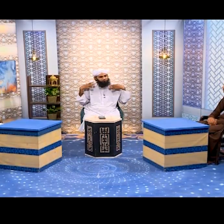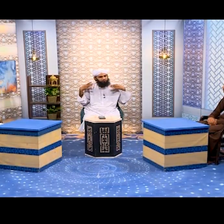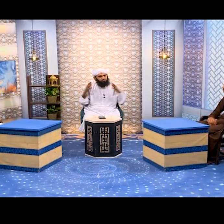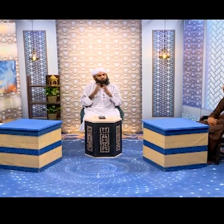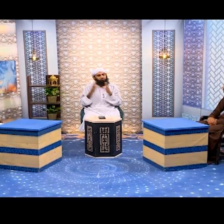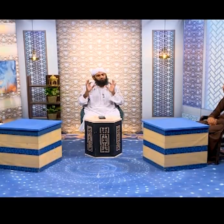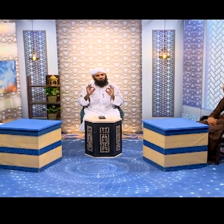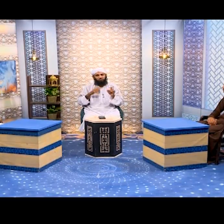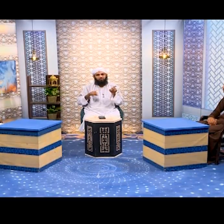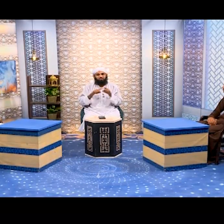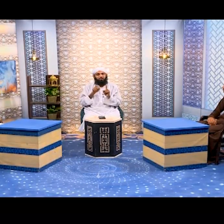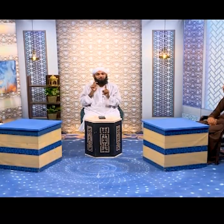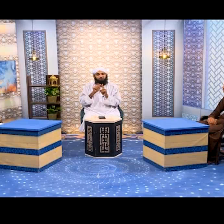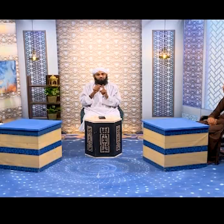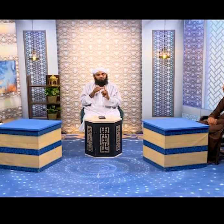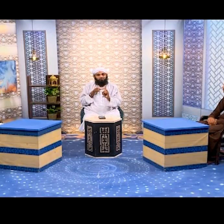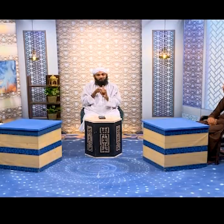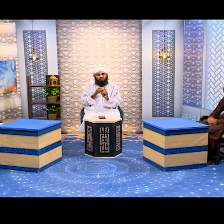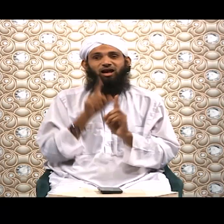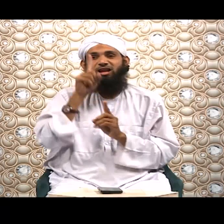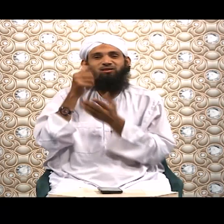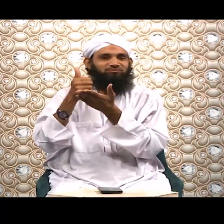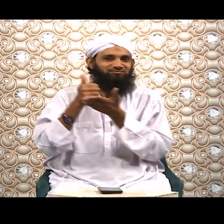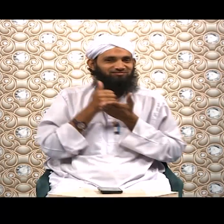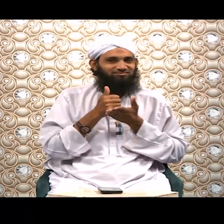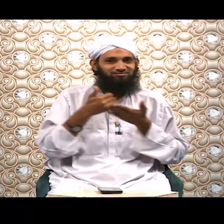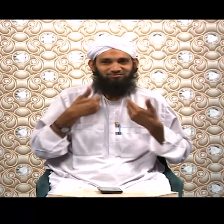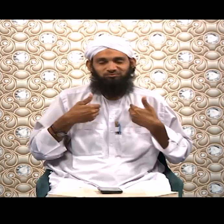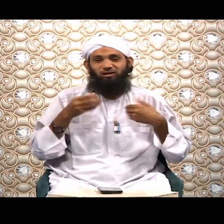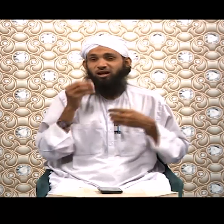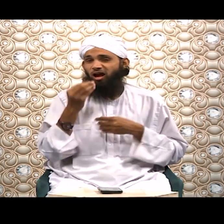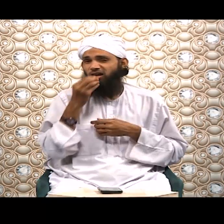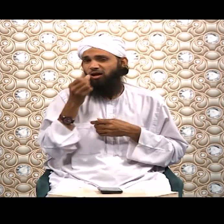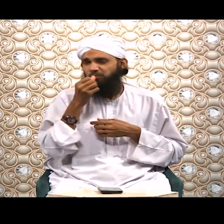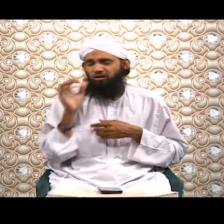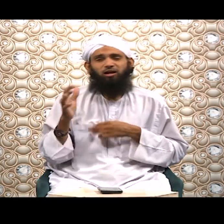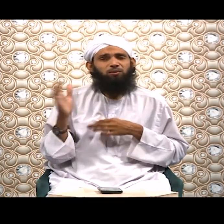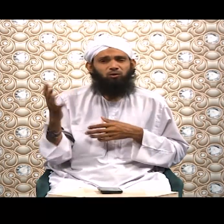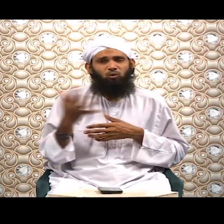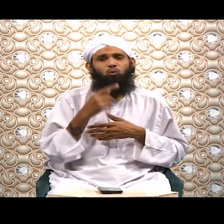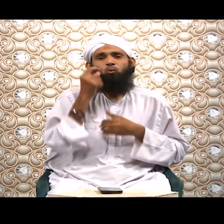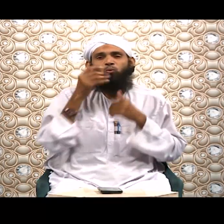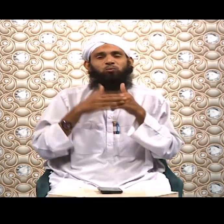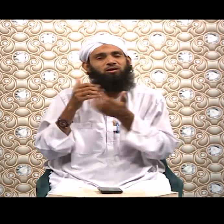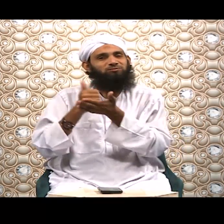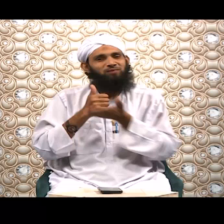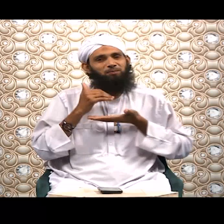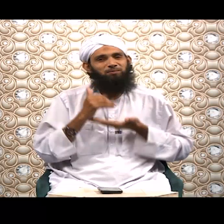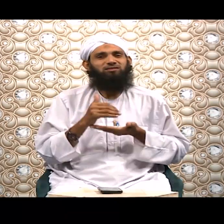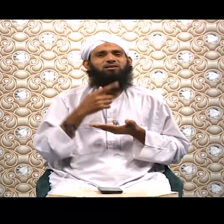مضبوط سہارا اور اللہ پاک کی نعمت ہے، وہی میری ضرورتوں کو پورا کرتا ہے اور اس کی وجہ سے مجھے اولاد کی نعمت ملی ہے۔